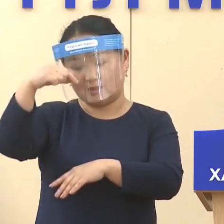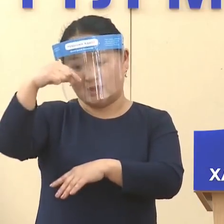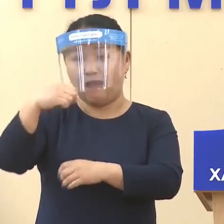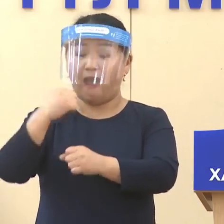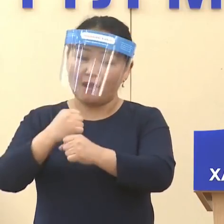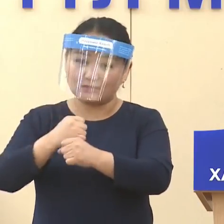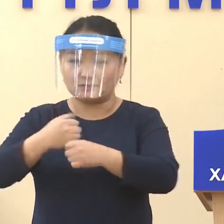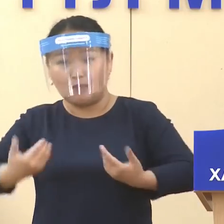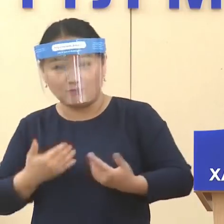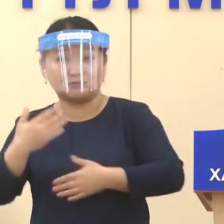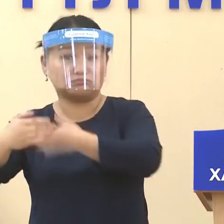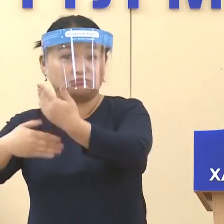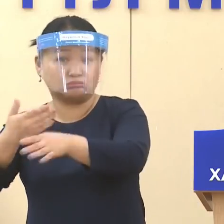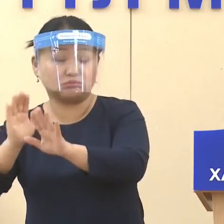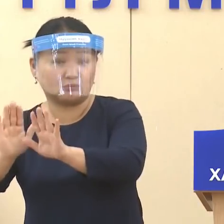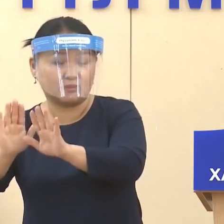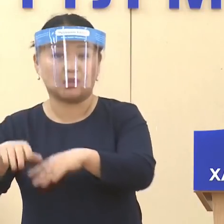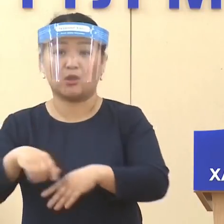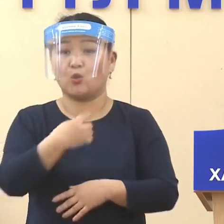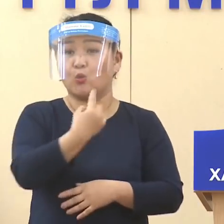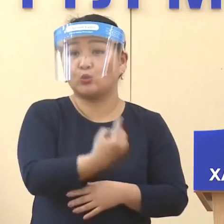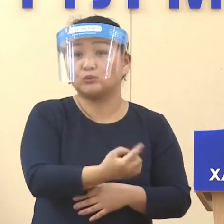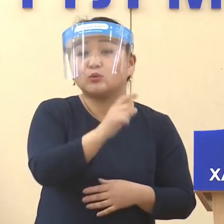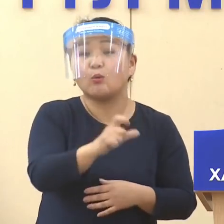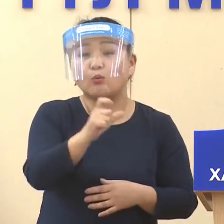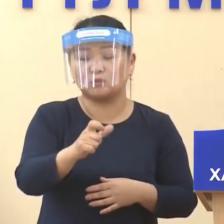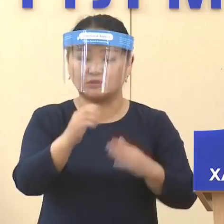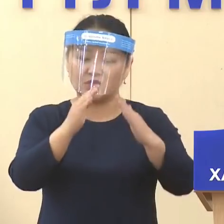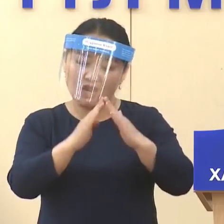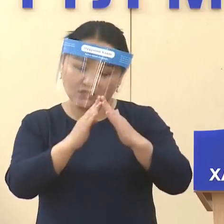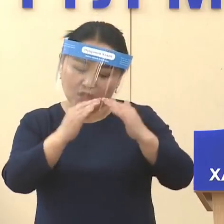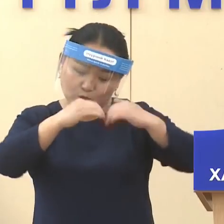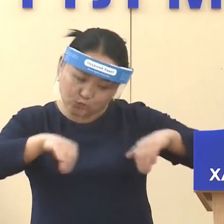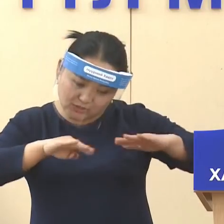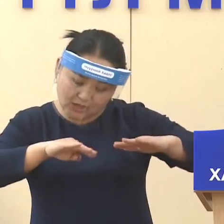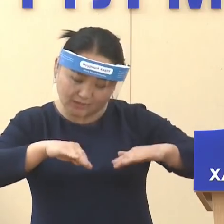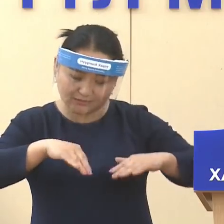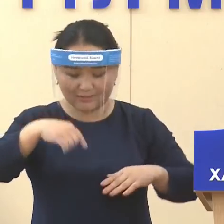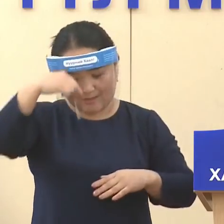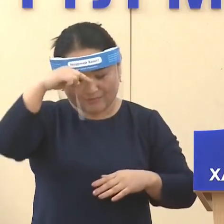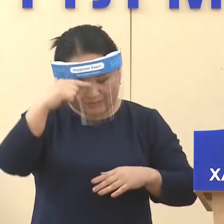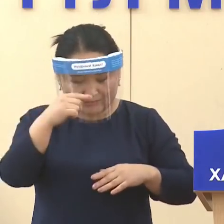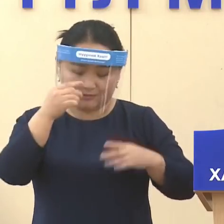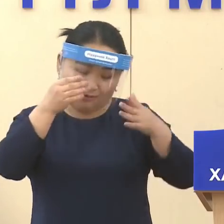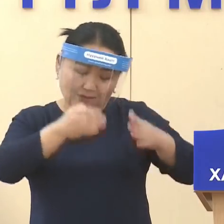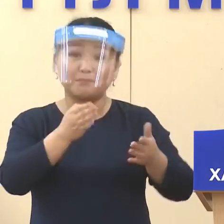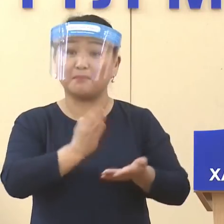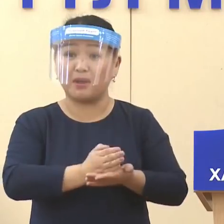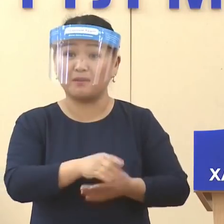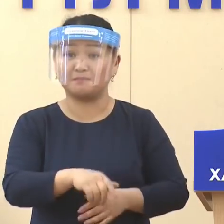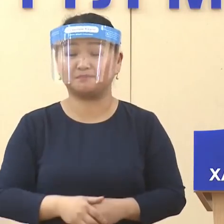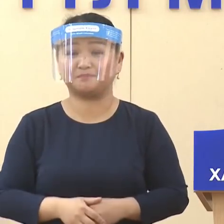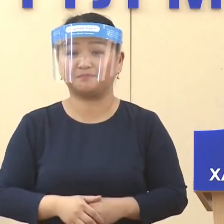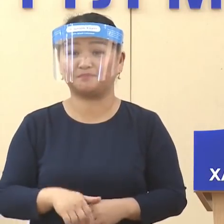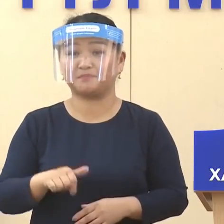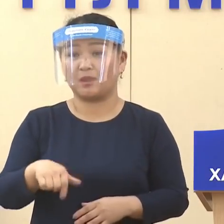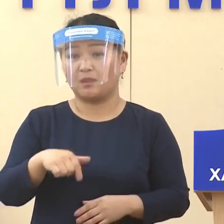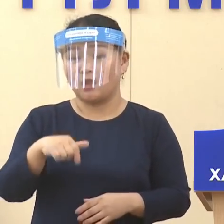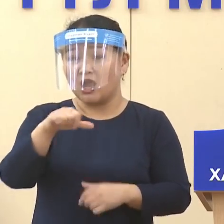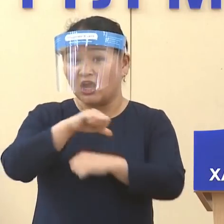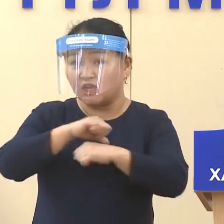ажил төрөлдөө бол одоо орсон. За үлдсэн хүмүүс нь бол гэрийн тусгаарлалтанд байна. За өшөө мөн